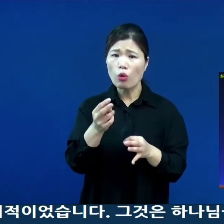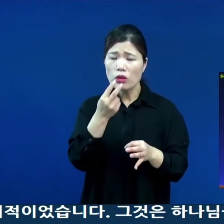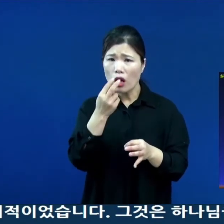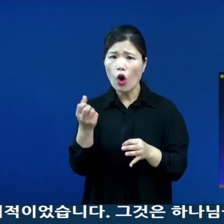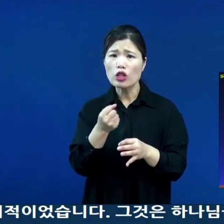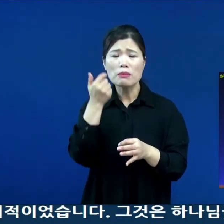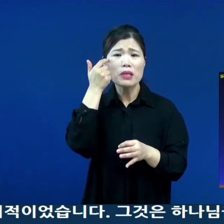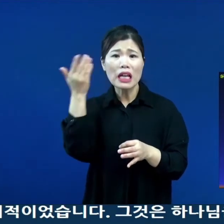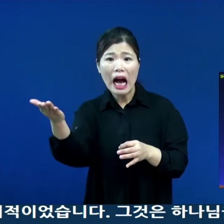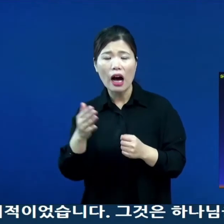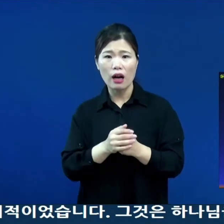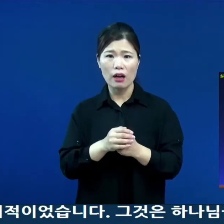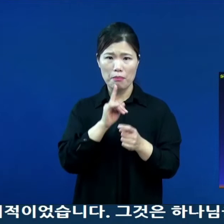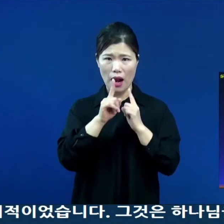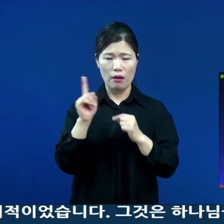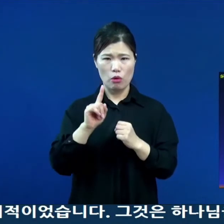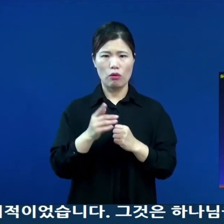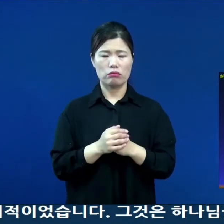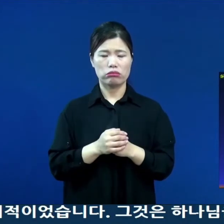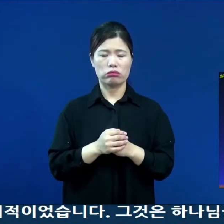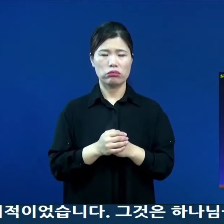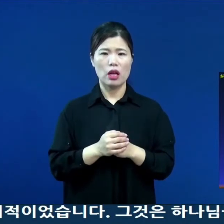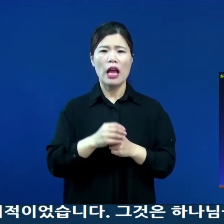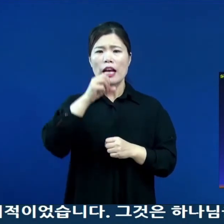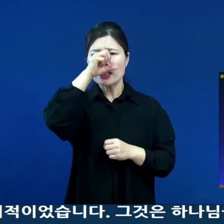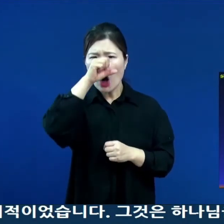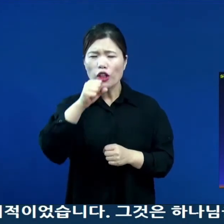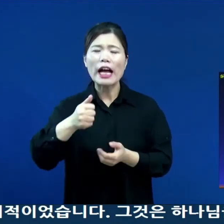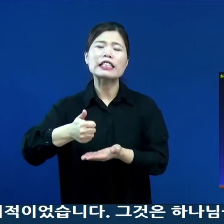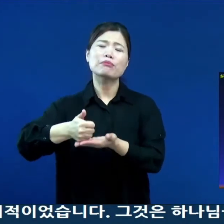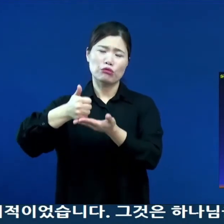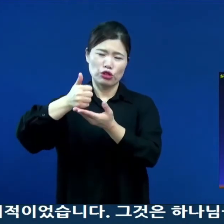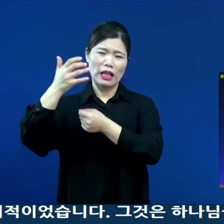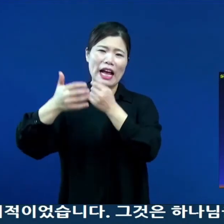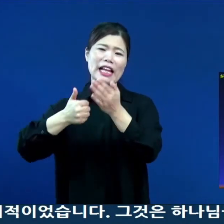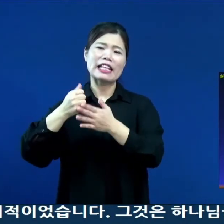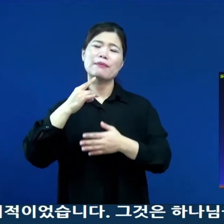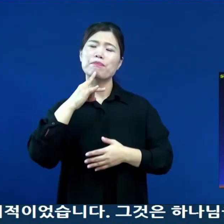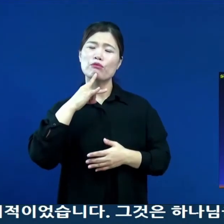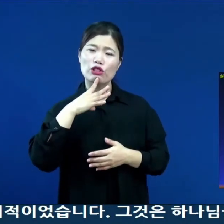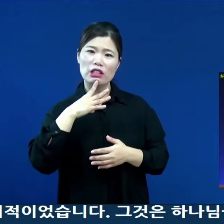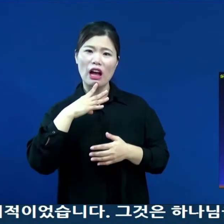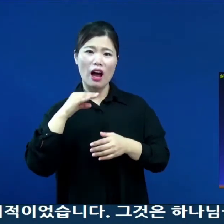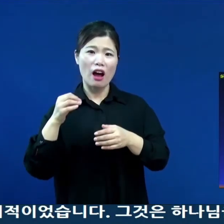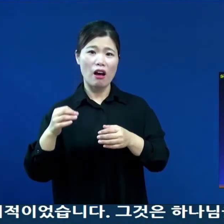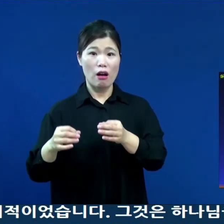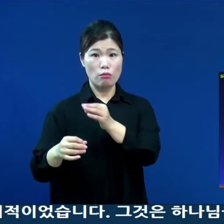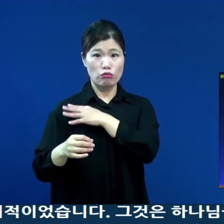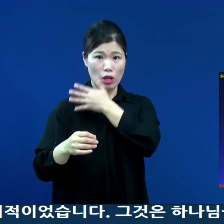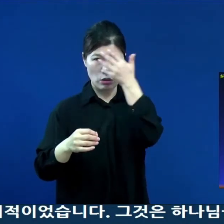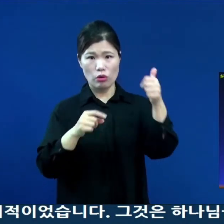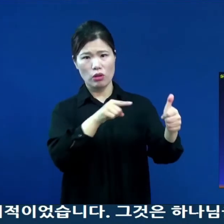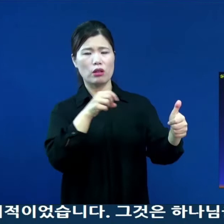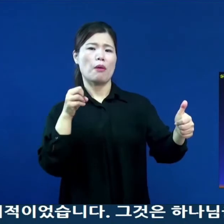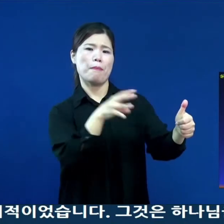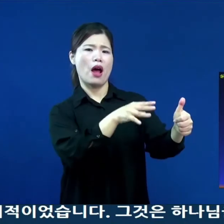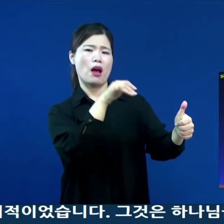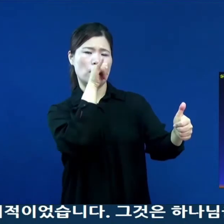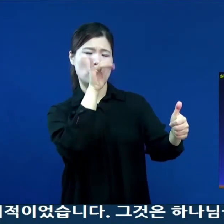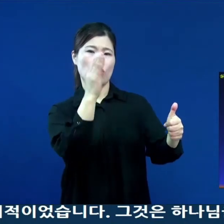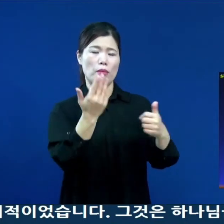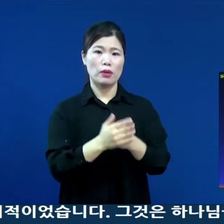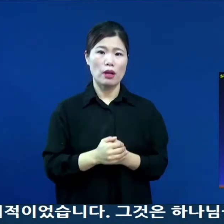선하신 분은 하나님밖에 없다. 하나님이 누구이신지 가르쳐 주는 거예요. 우리가 무슨 일을 하기 전에 하나님이